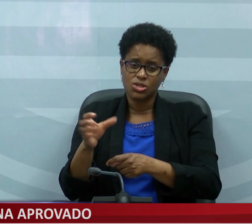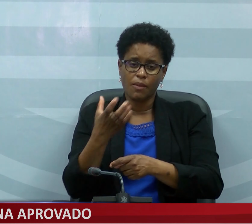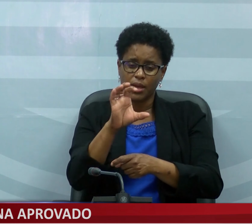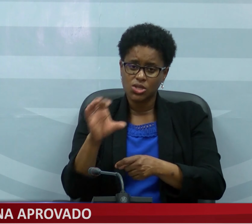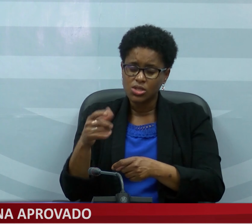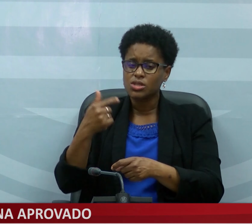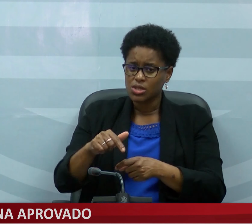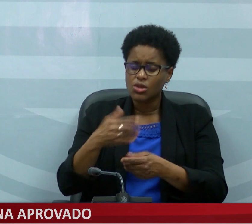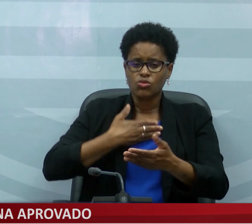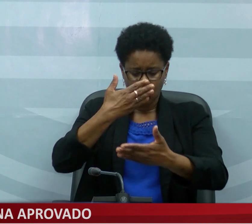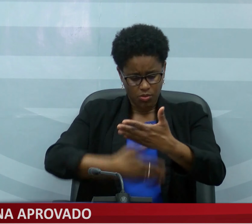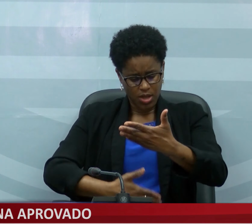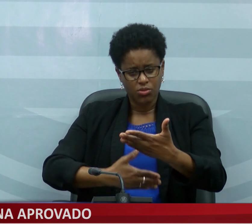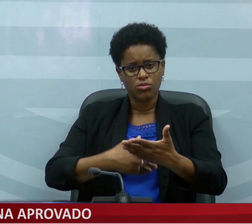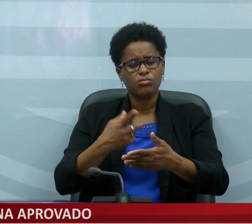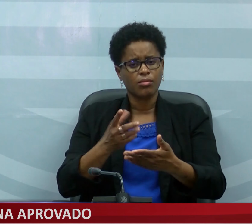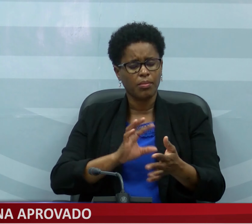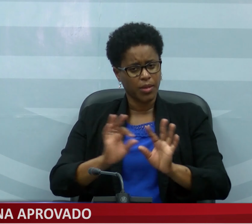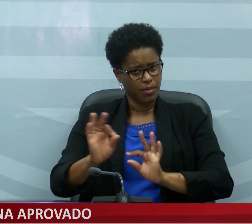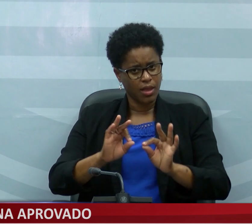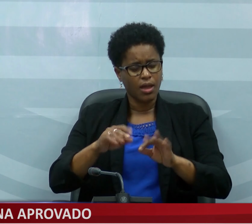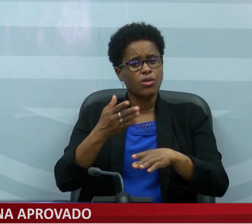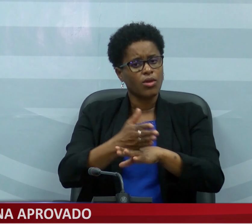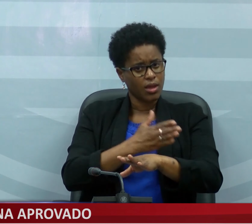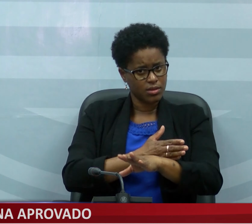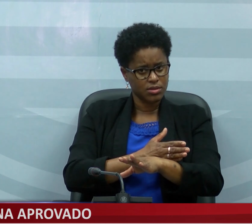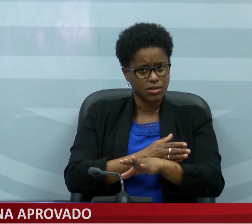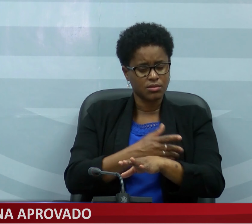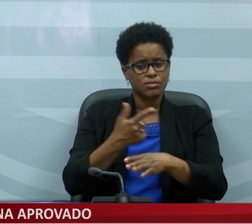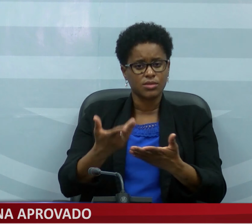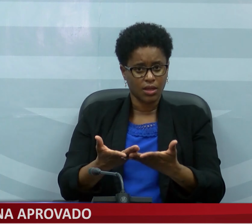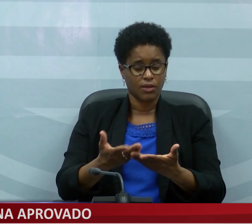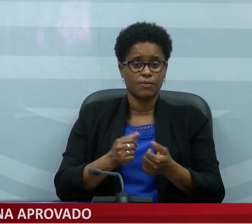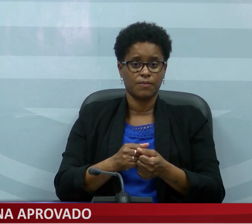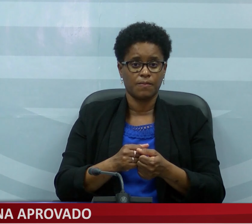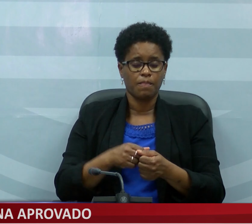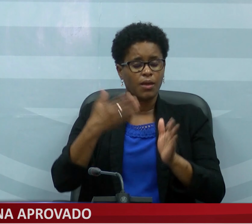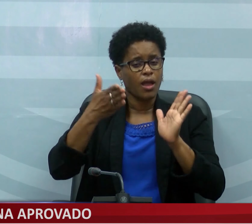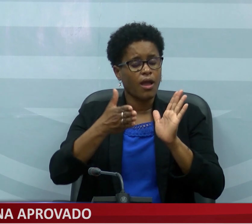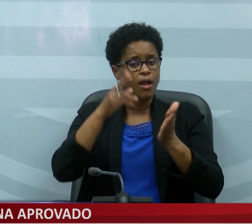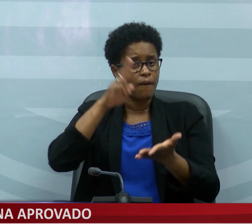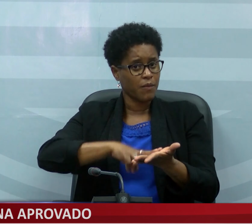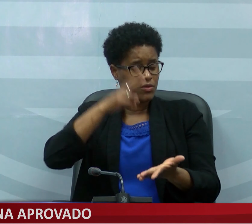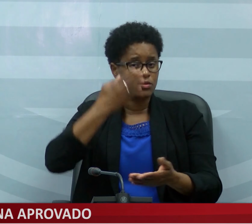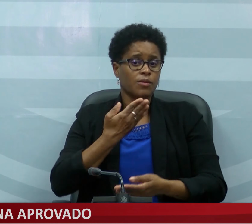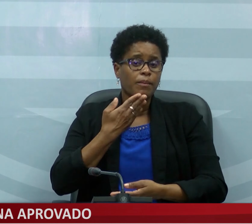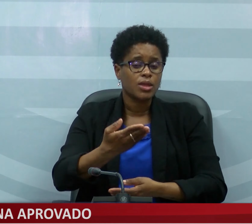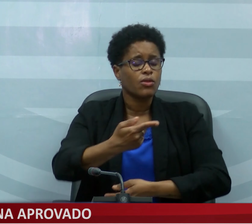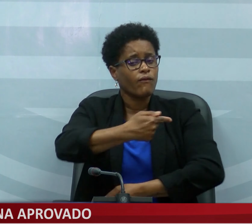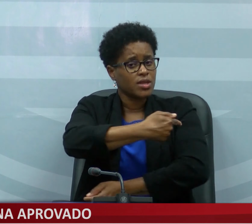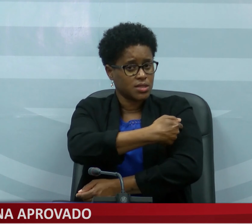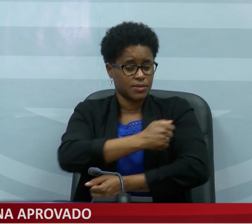atempadamente que precisavam ser submetidos para a aprovação do pedido de vacinas